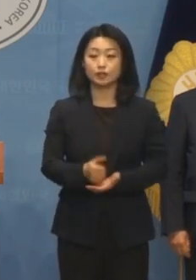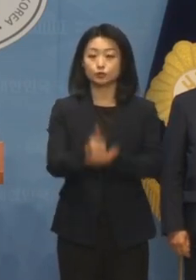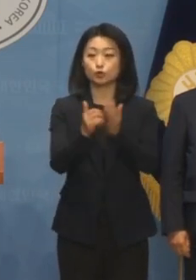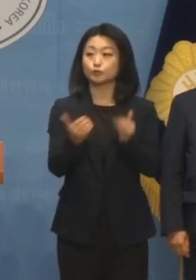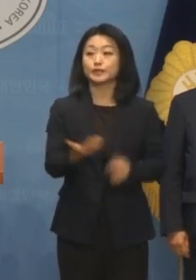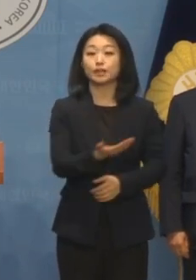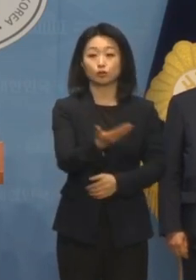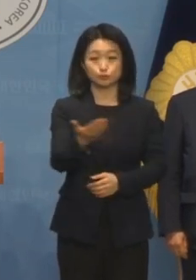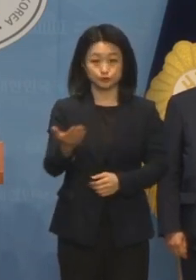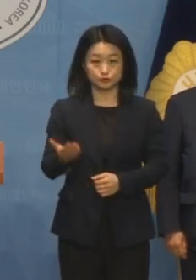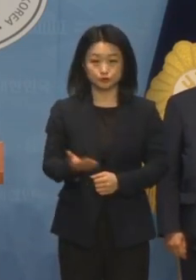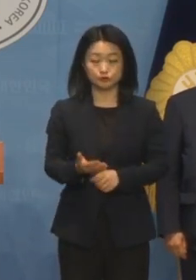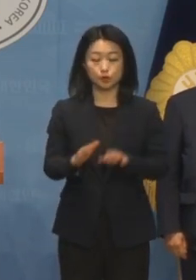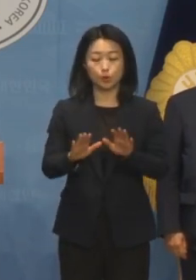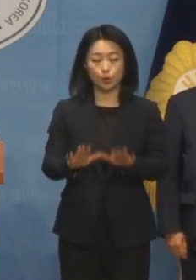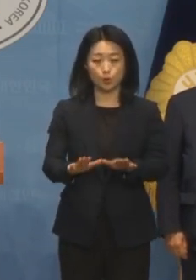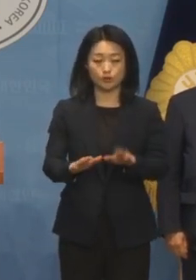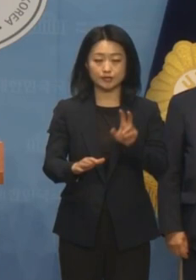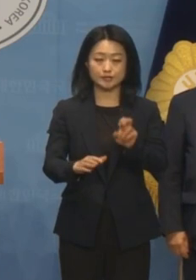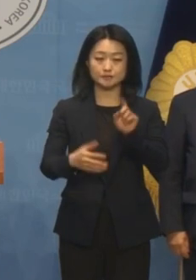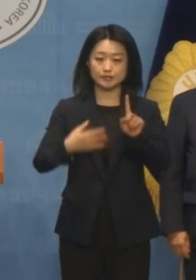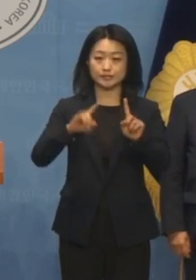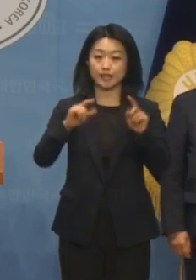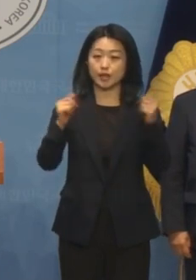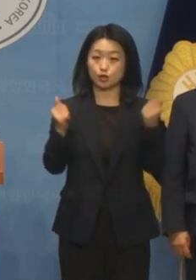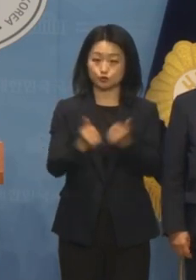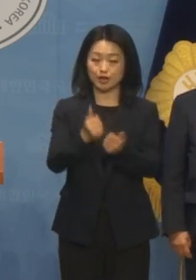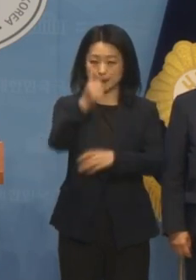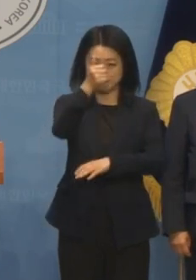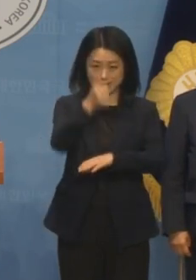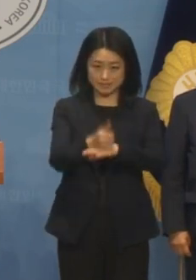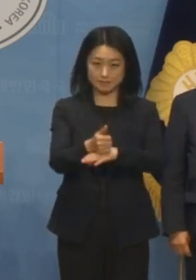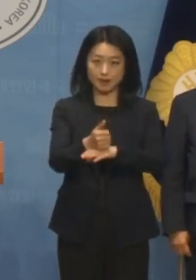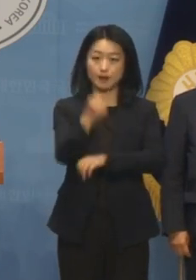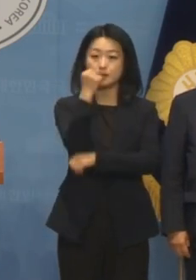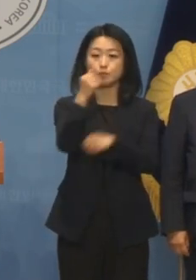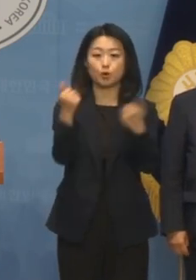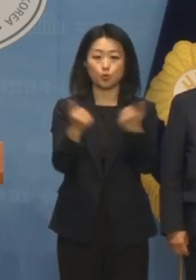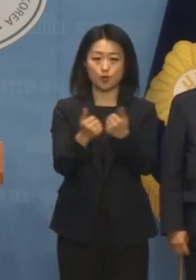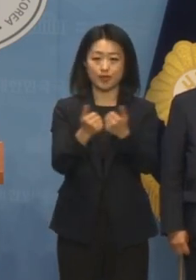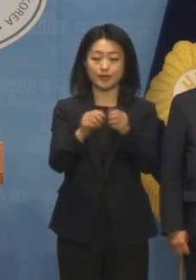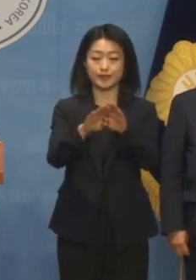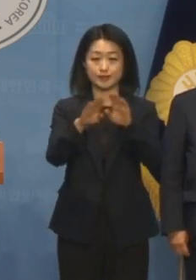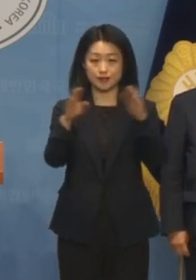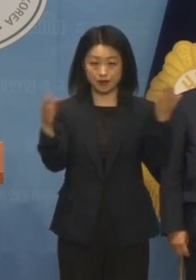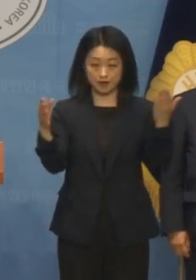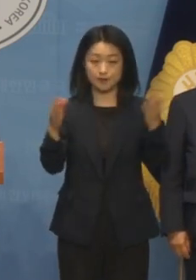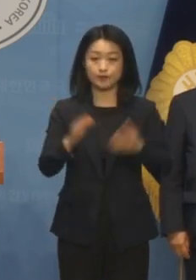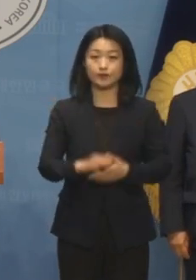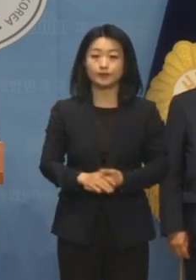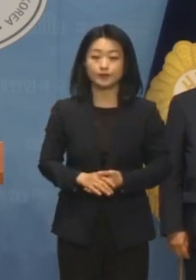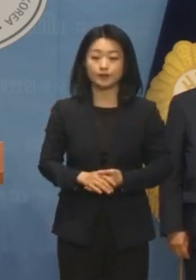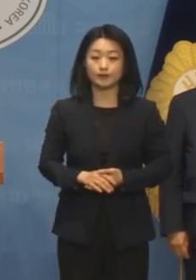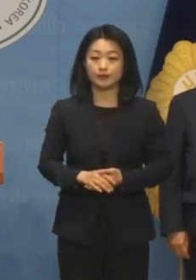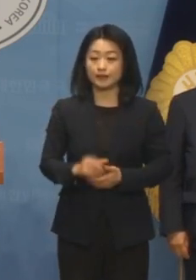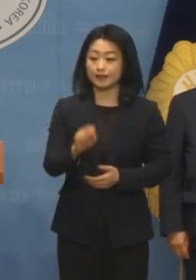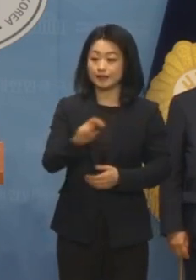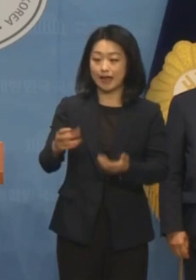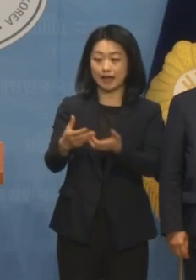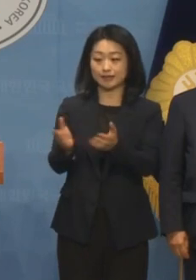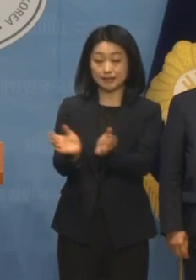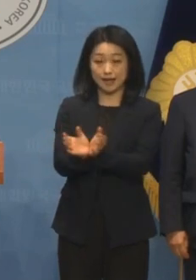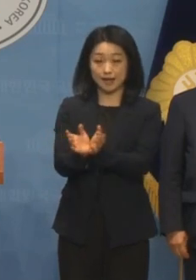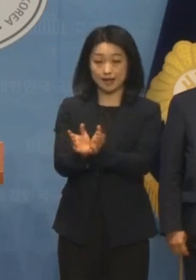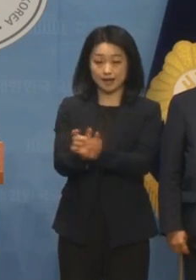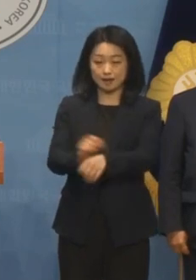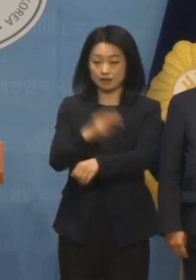존경하는 국민 여러분, 오늘 21대 국회 마지막 본회의를 앞두고 거대 야당의